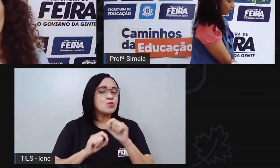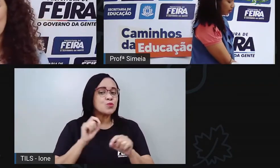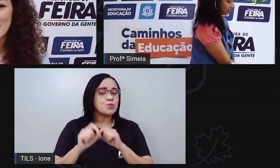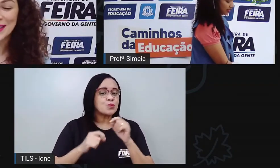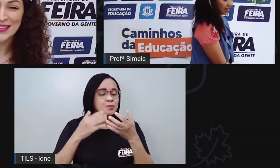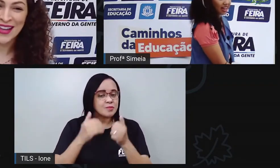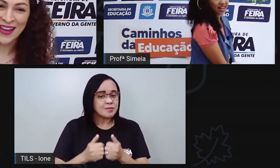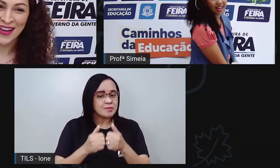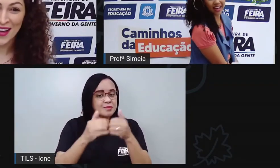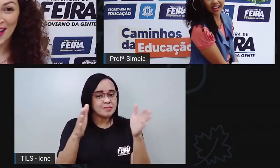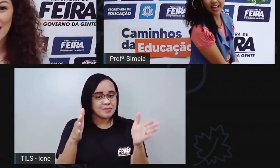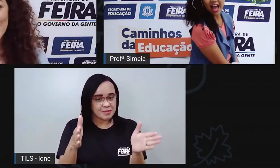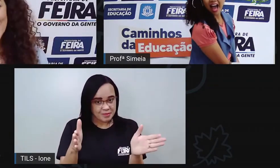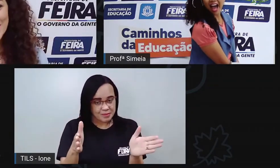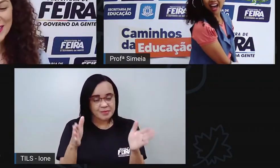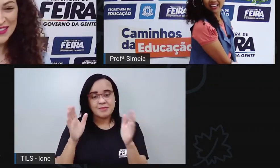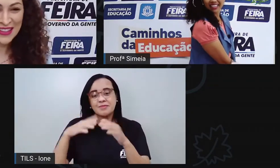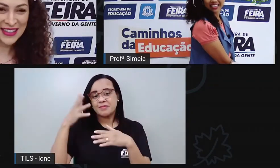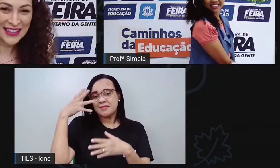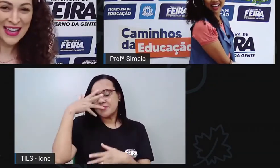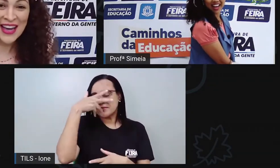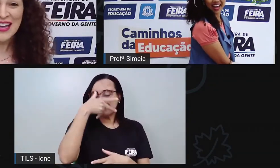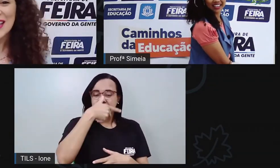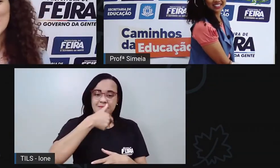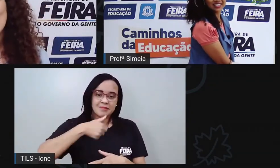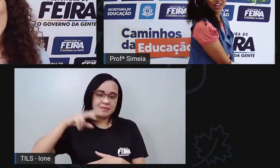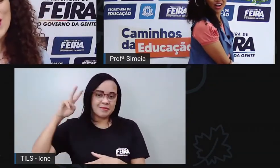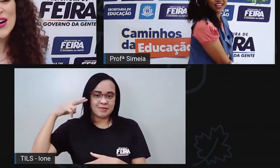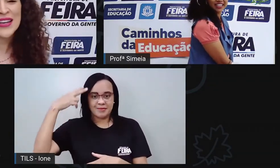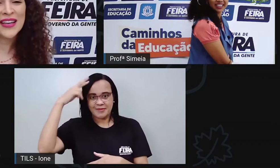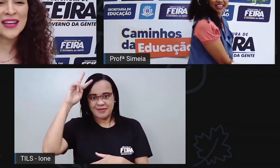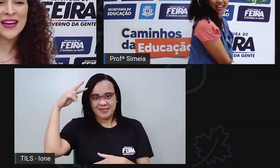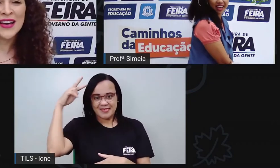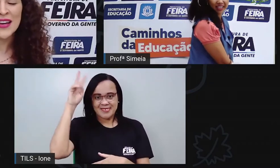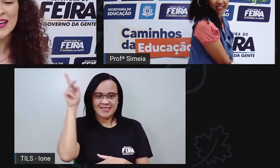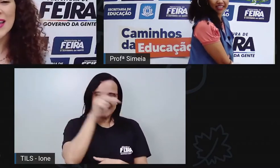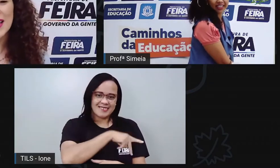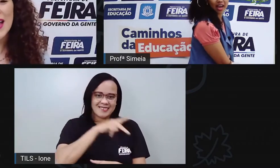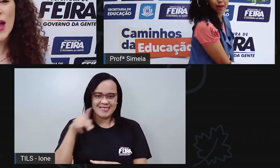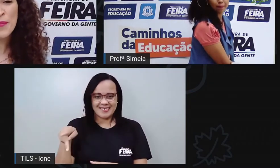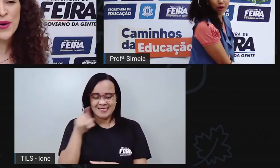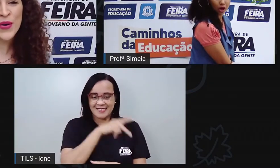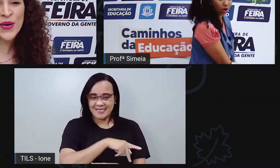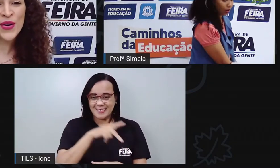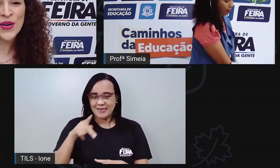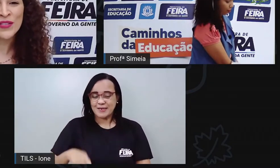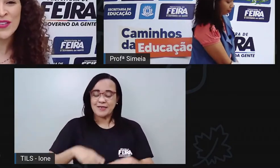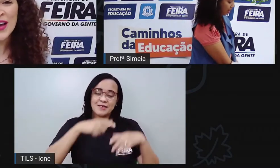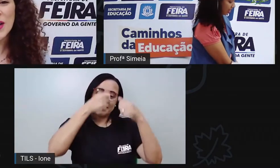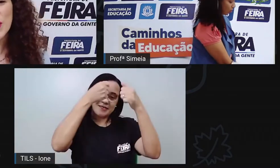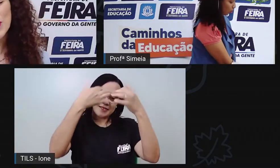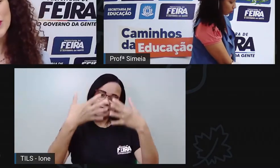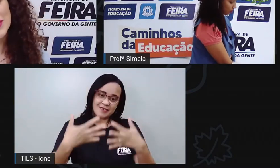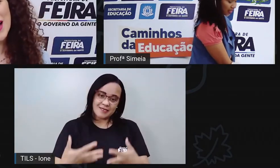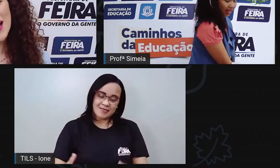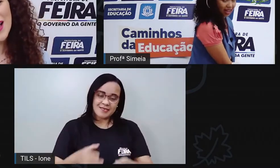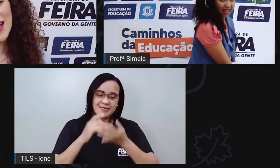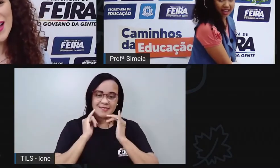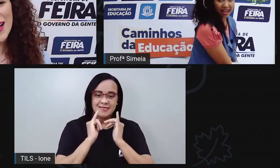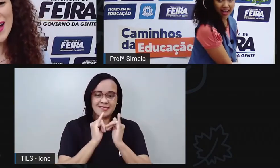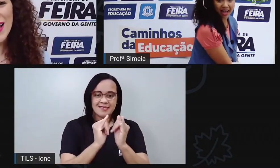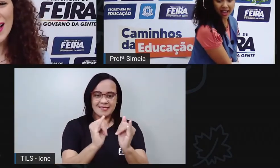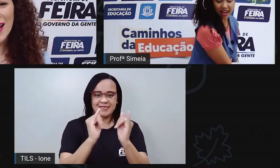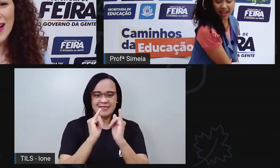vai começar a linda historinha que a Pró vai contar.